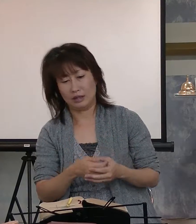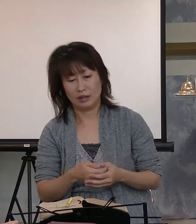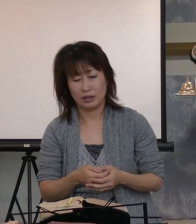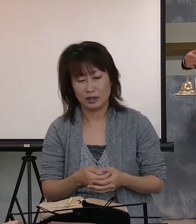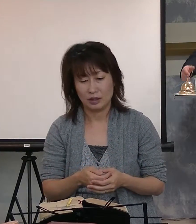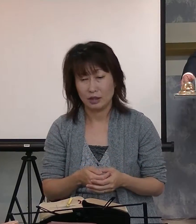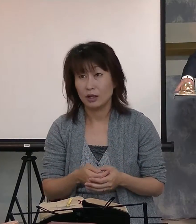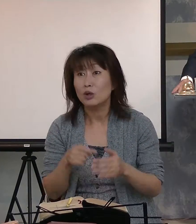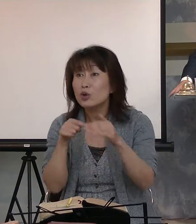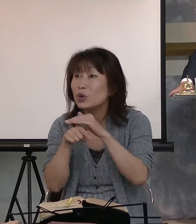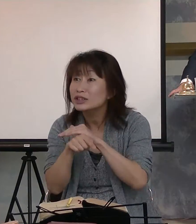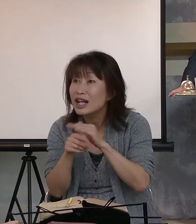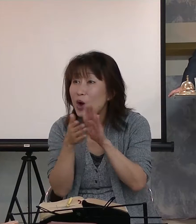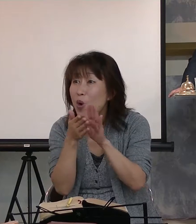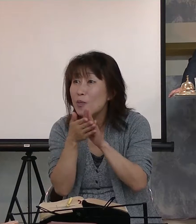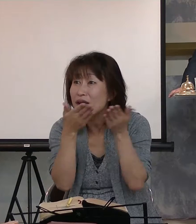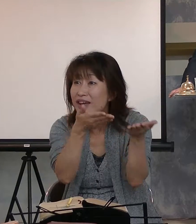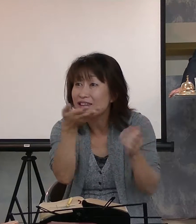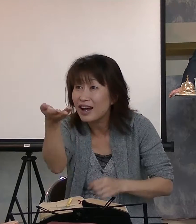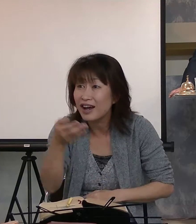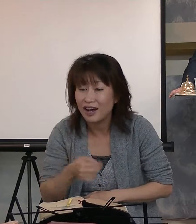なぜ褒められたでしょ